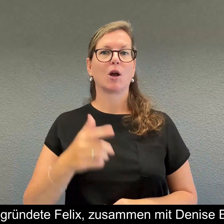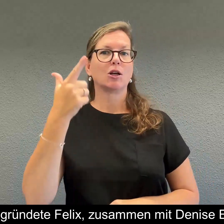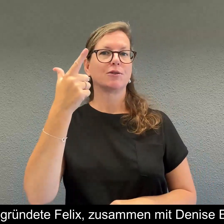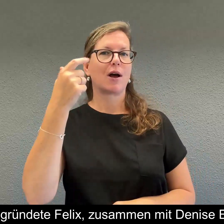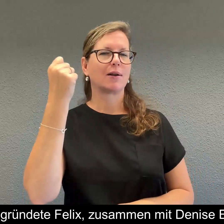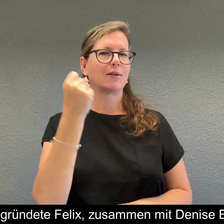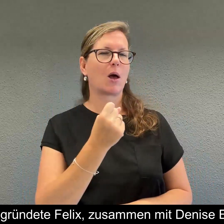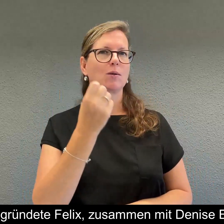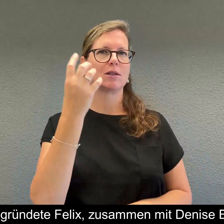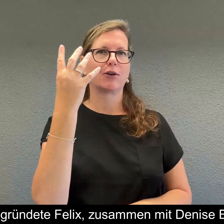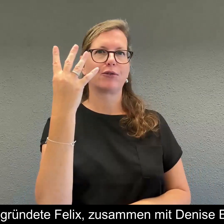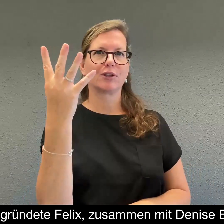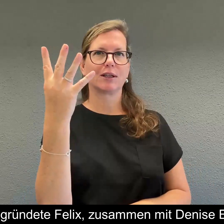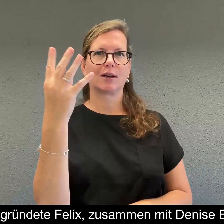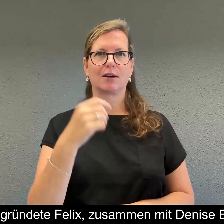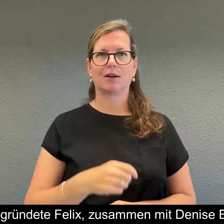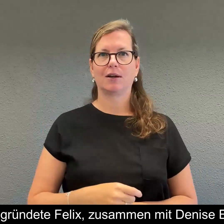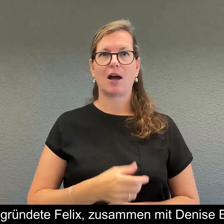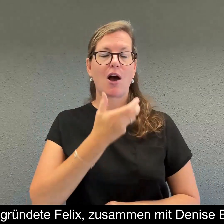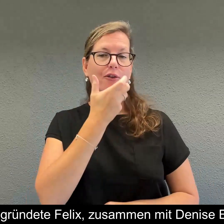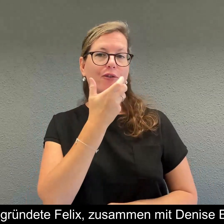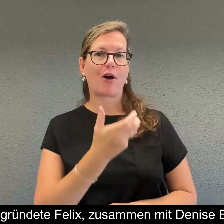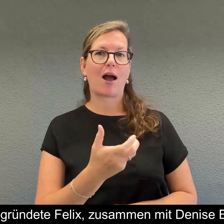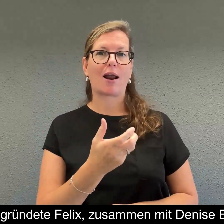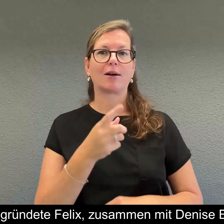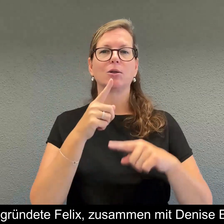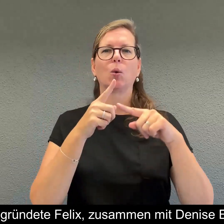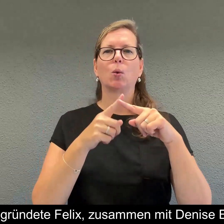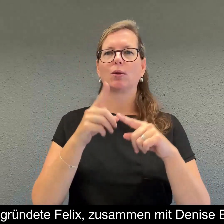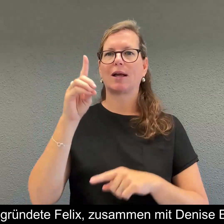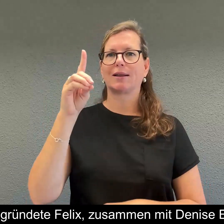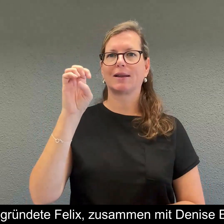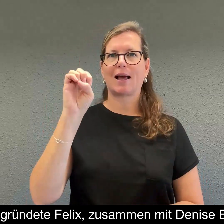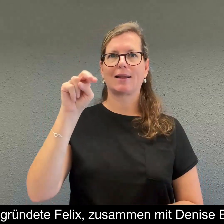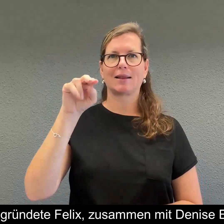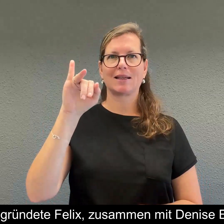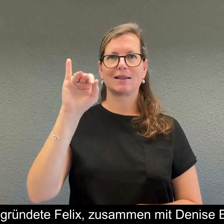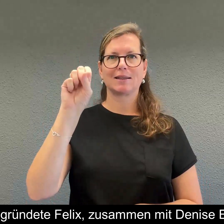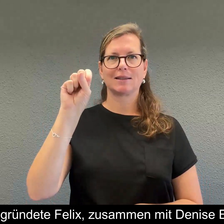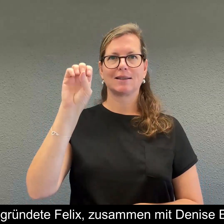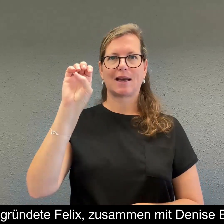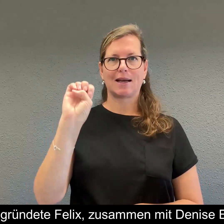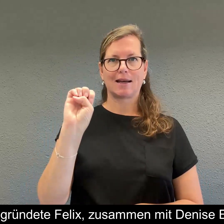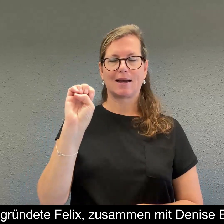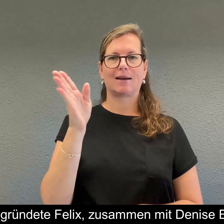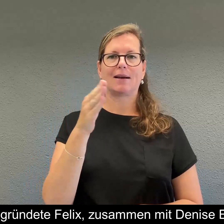2004 gründete Felix zusammen mit Denise Eckel